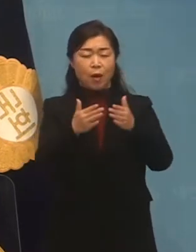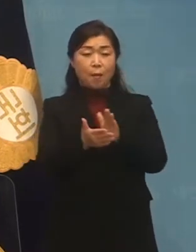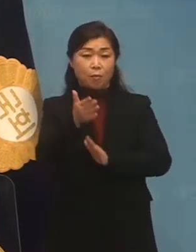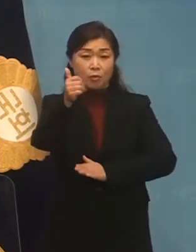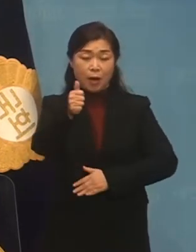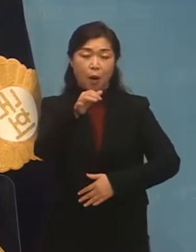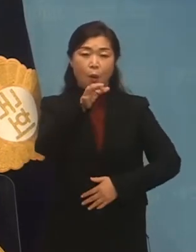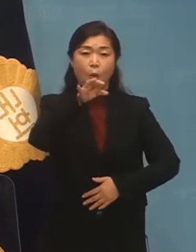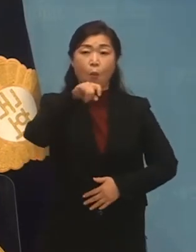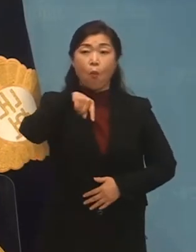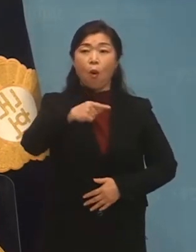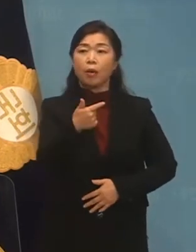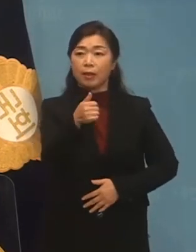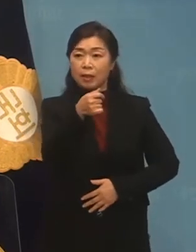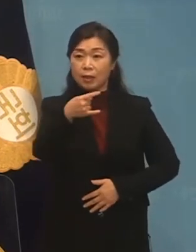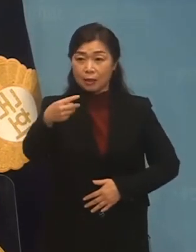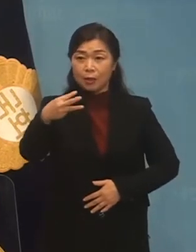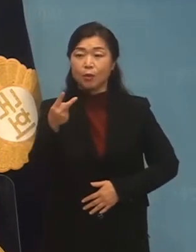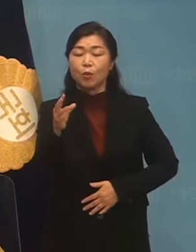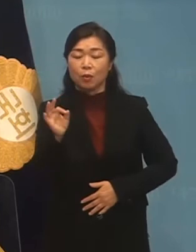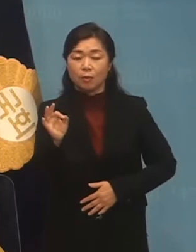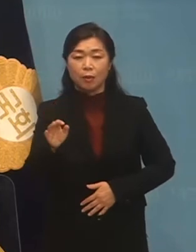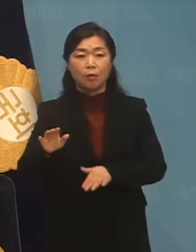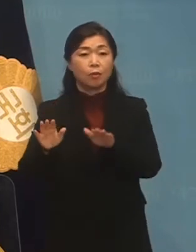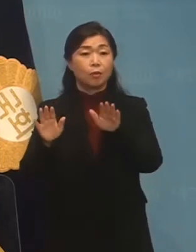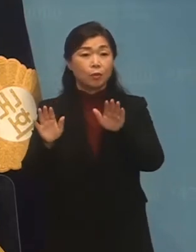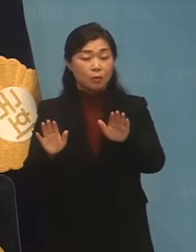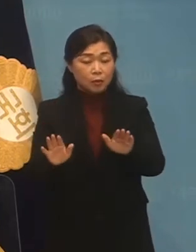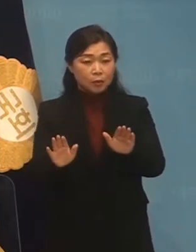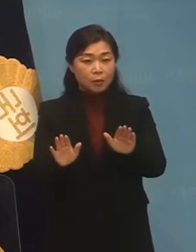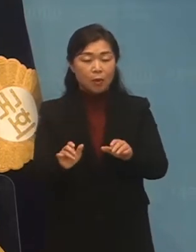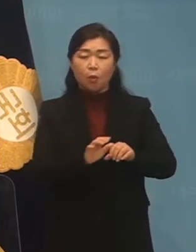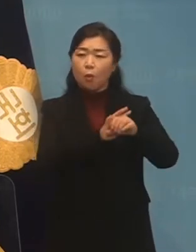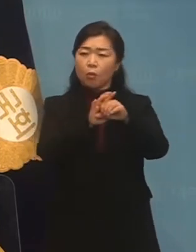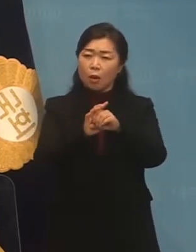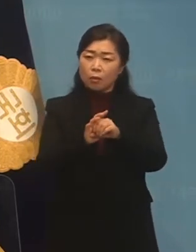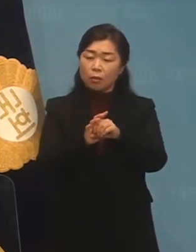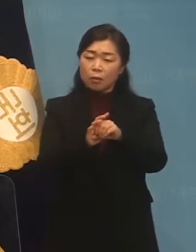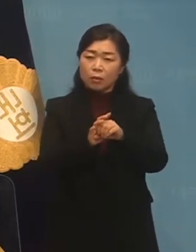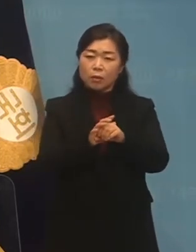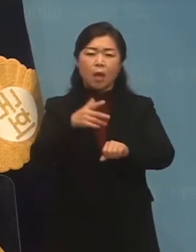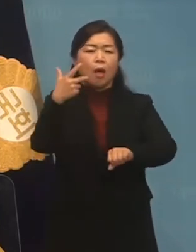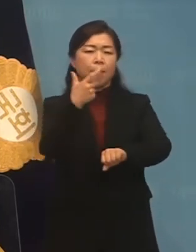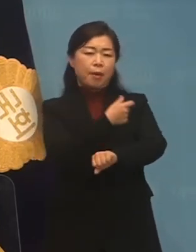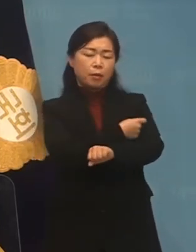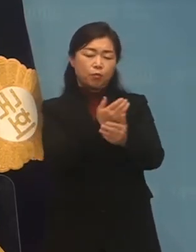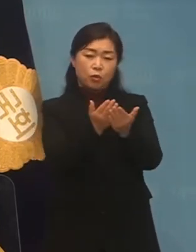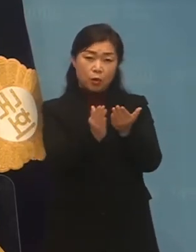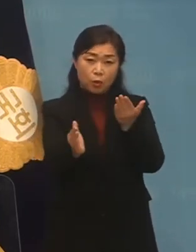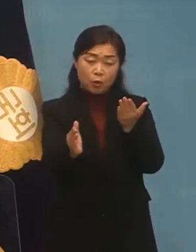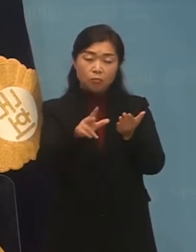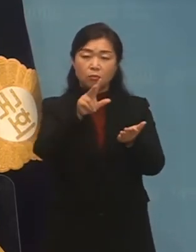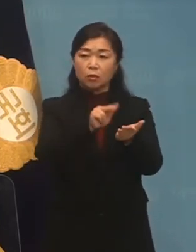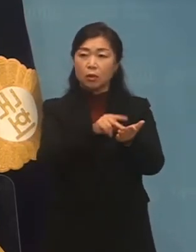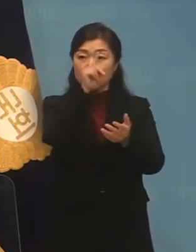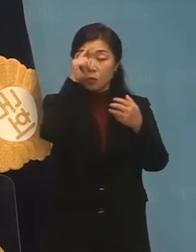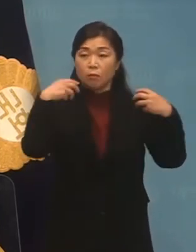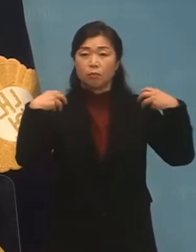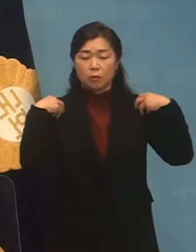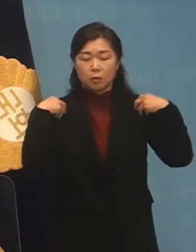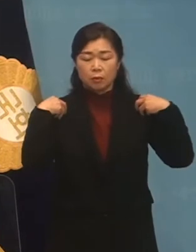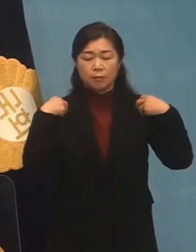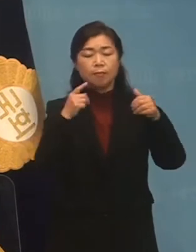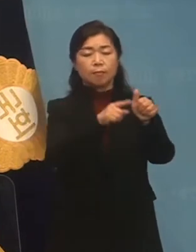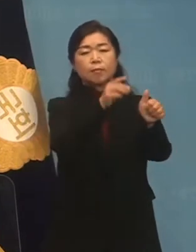정책총괄본부장 원희룡입니다. 오늘은 코로나 백신 부작용 정부